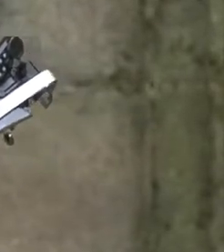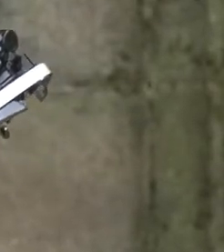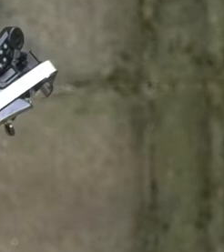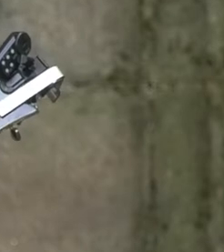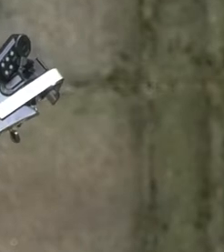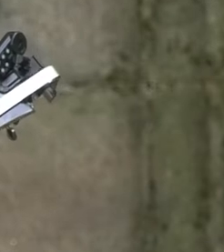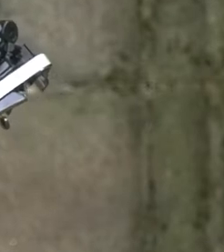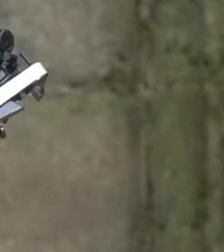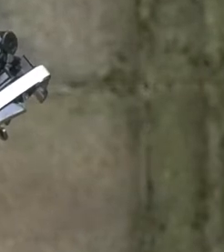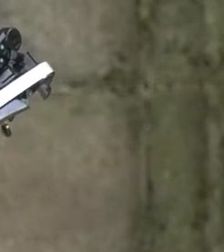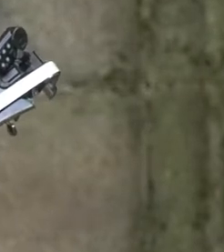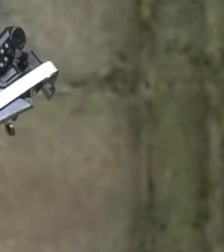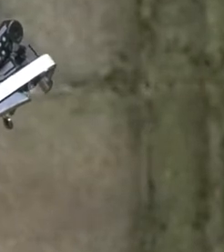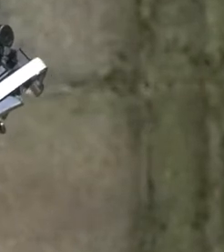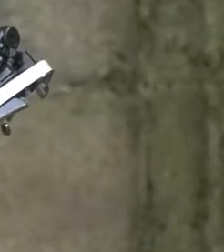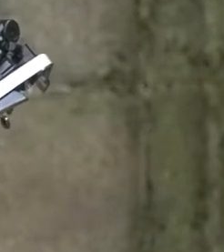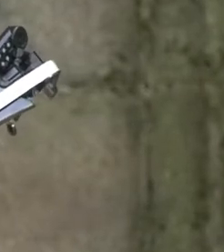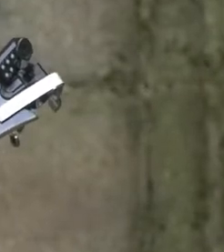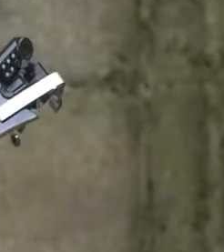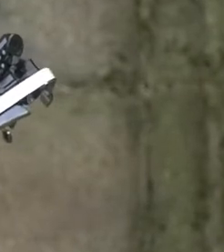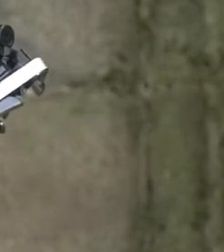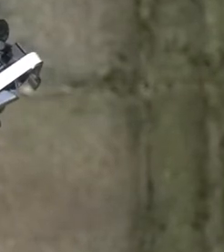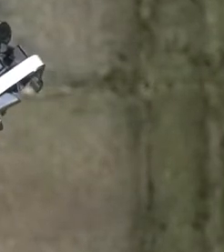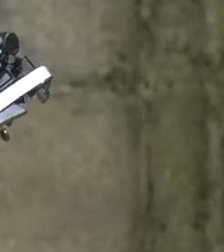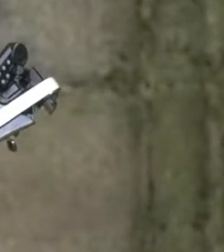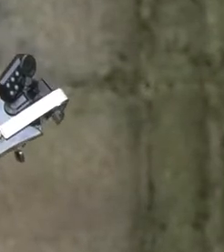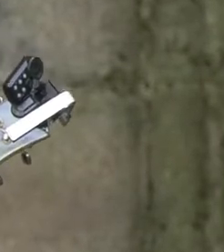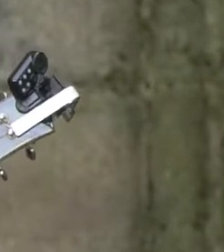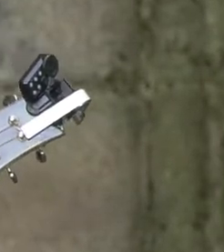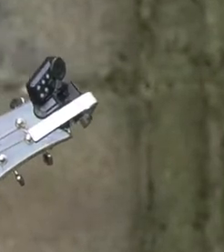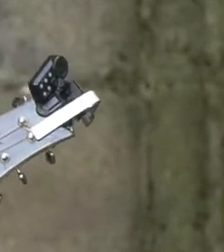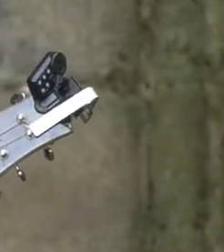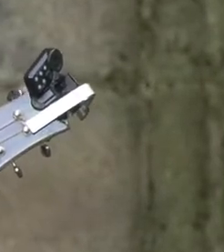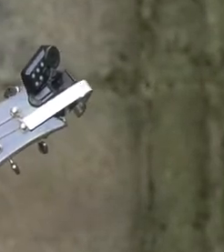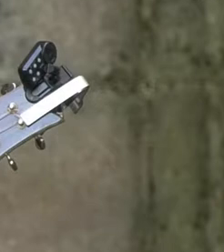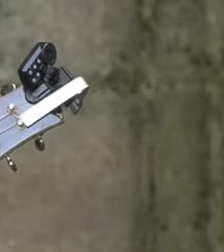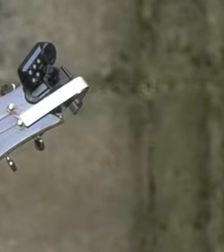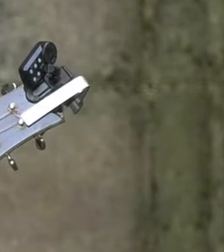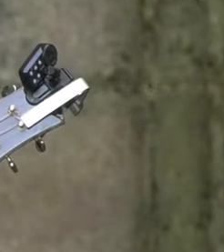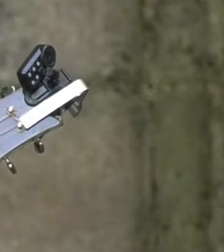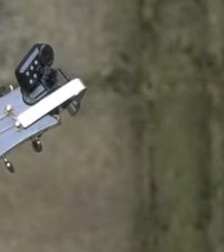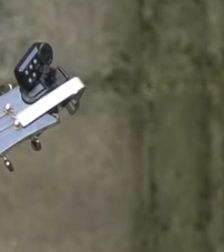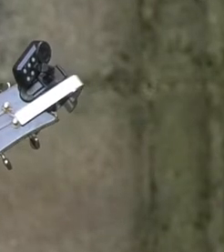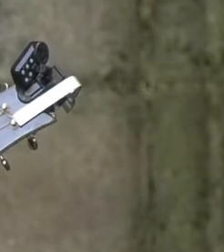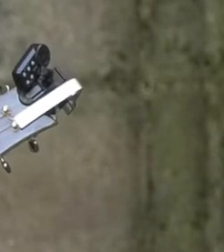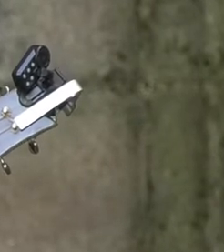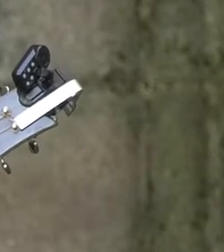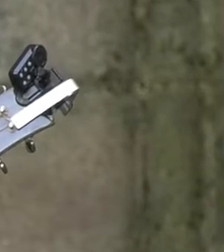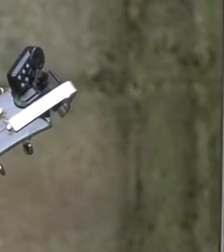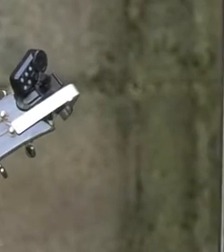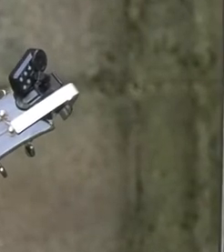yeah. Wow, wow, wow, wow, yeah. Durme, meu amor.